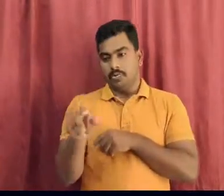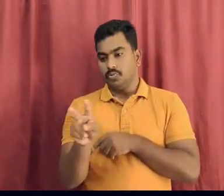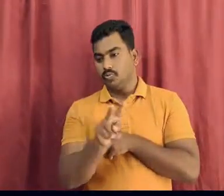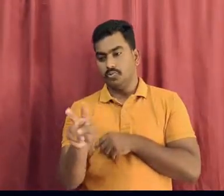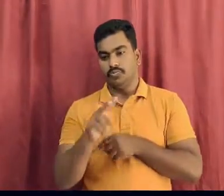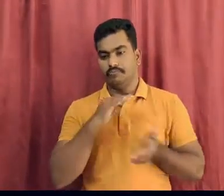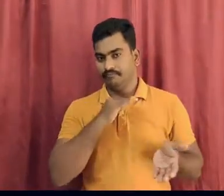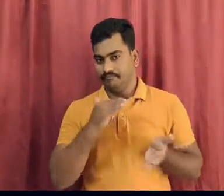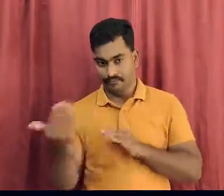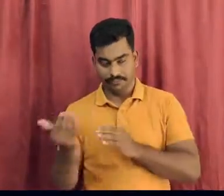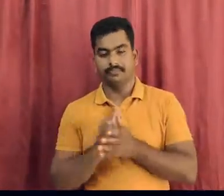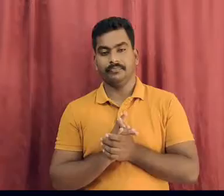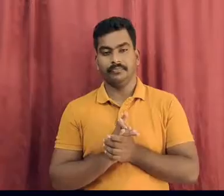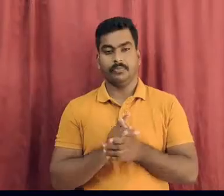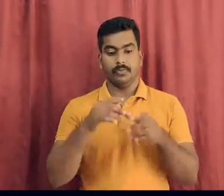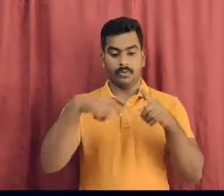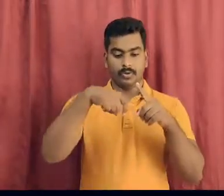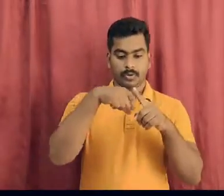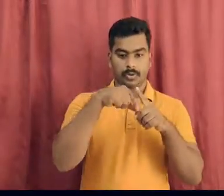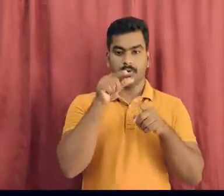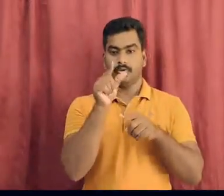2,300 പേർ രോഗബാധിതരാണ്.